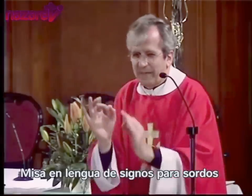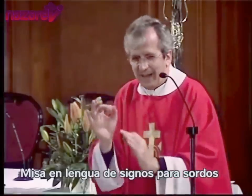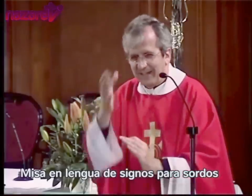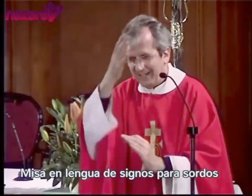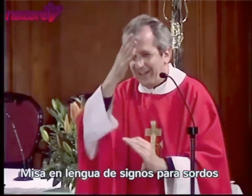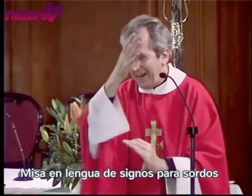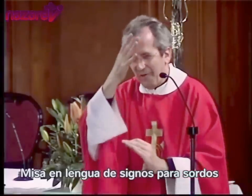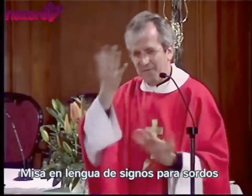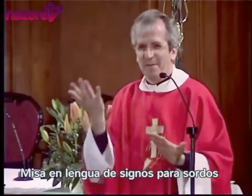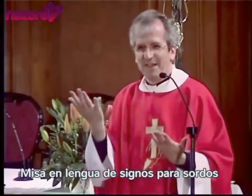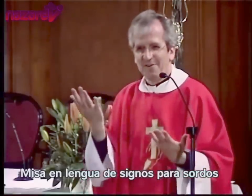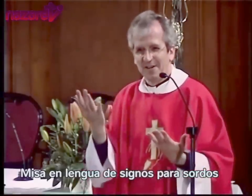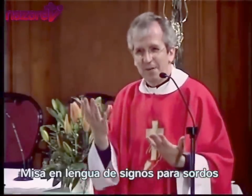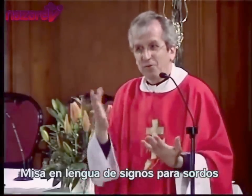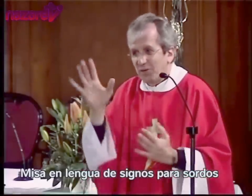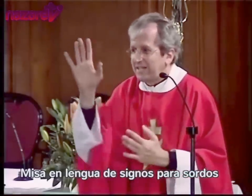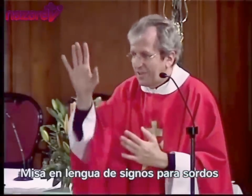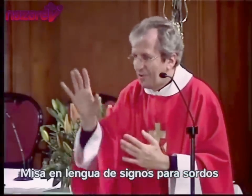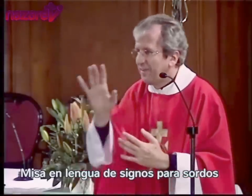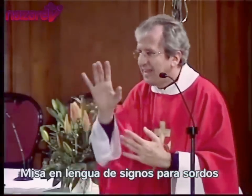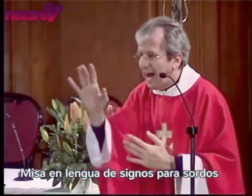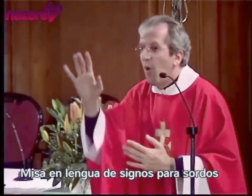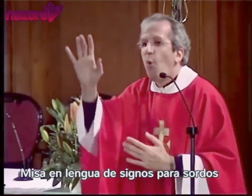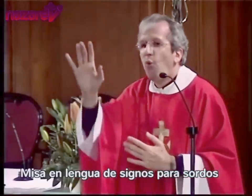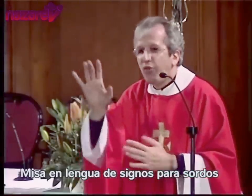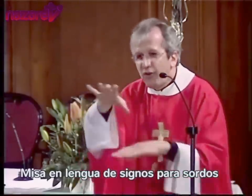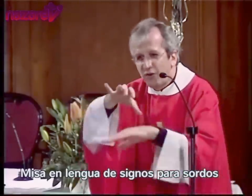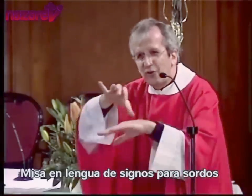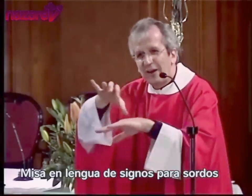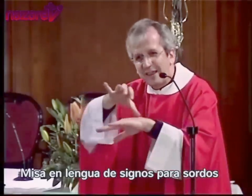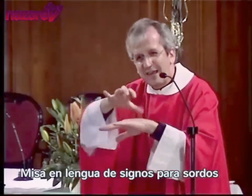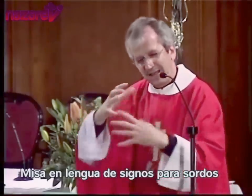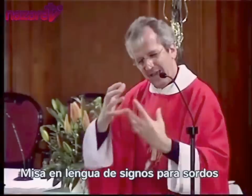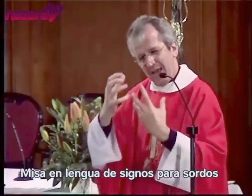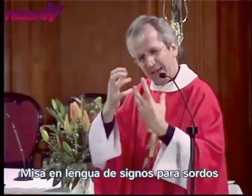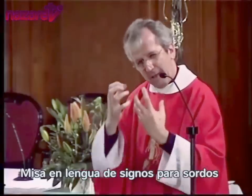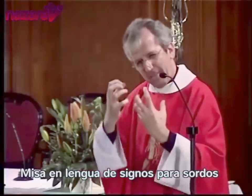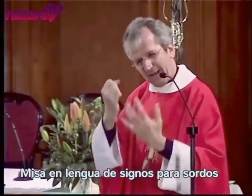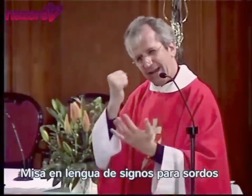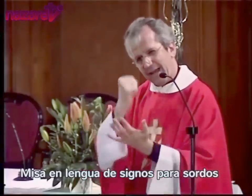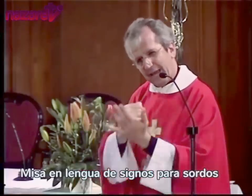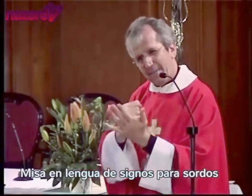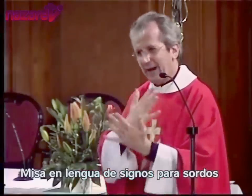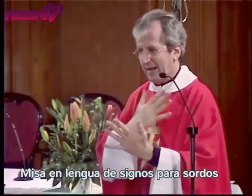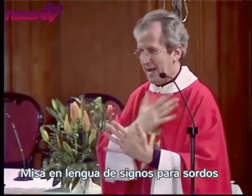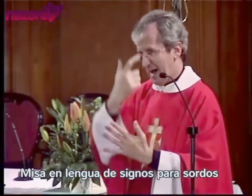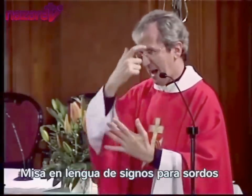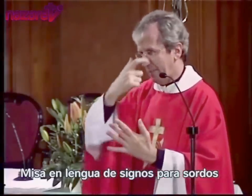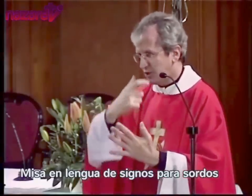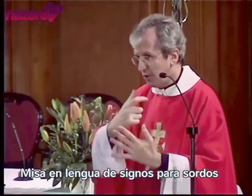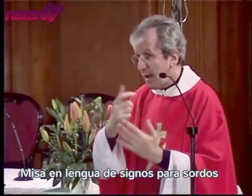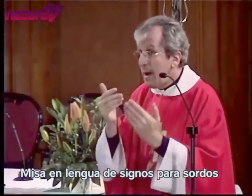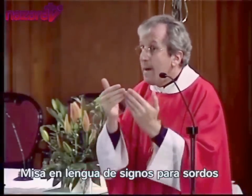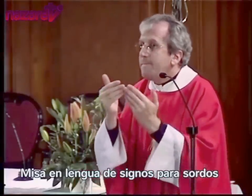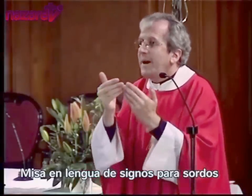momentos especiales en la confirmación, pues con ese don de la unción con el aceite que impregna, que marca a